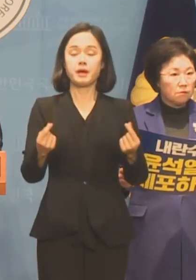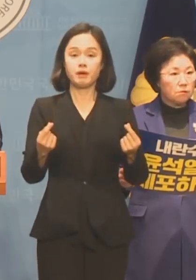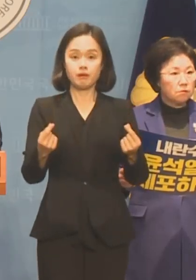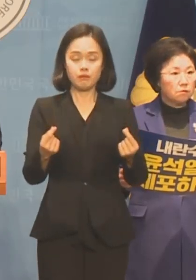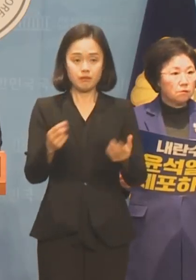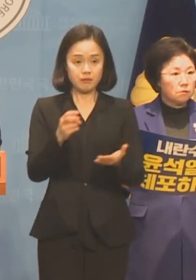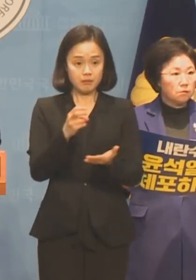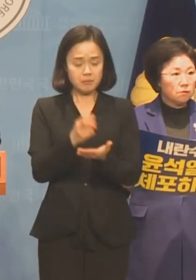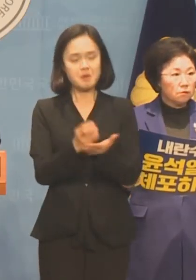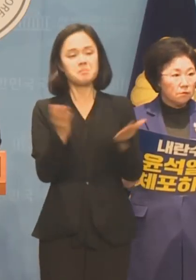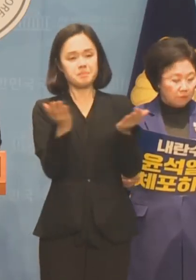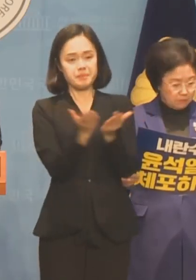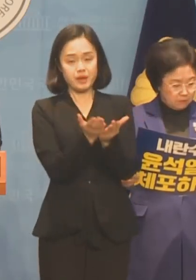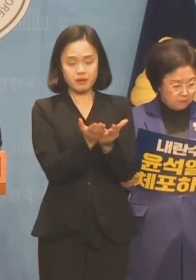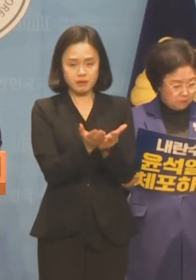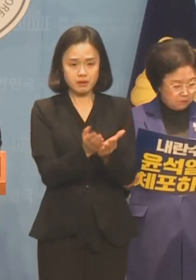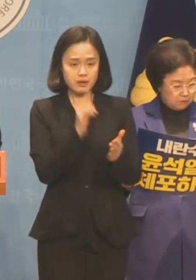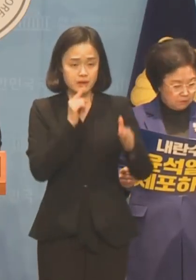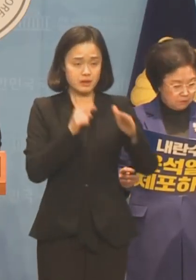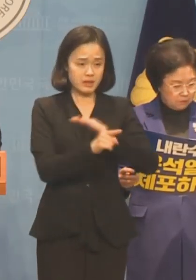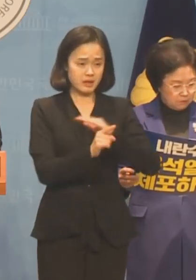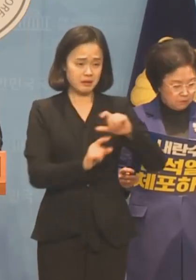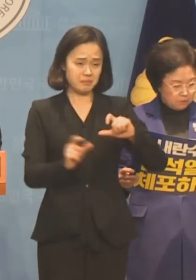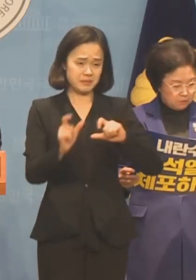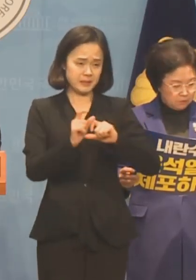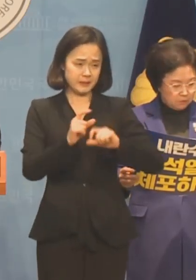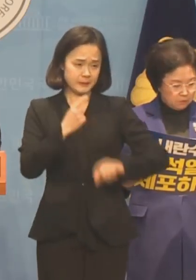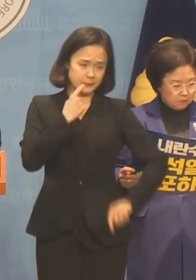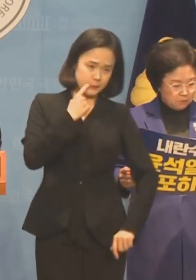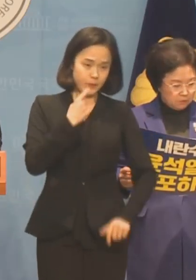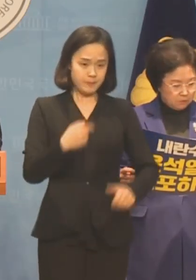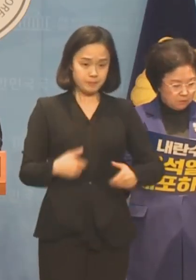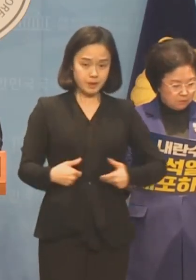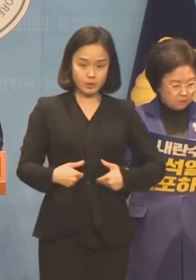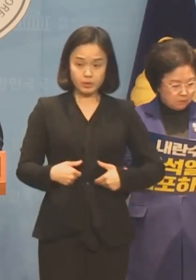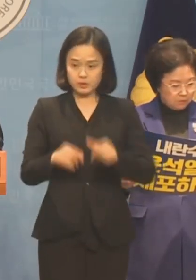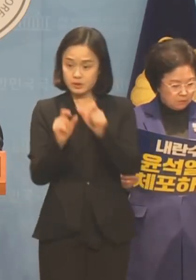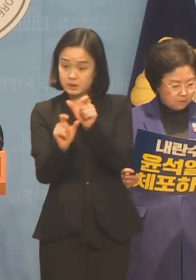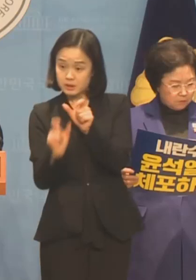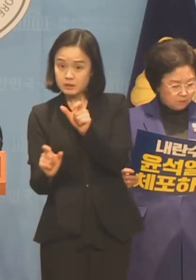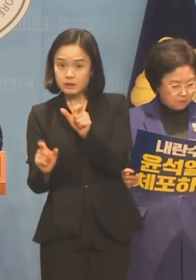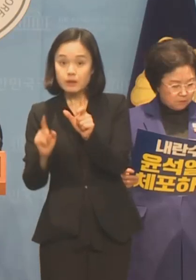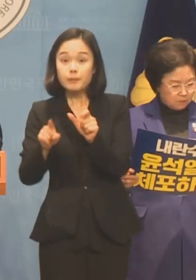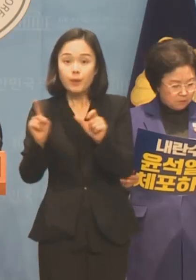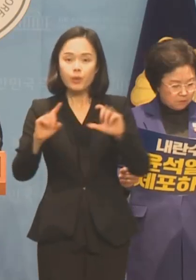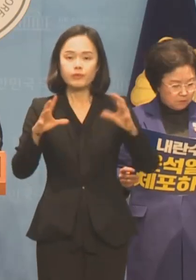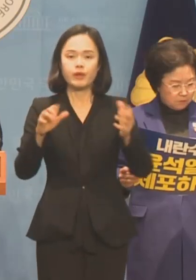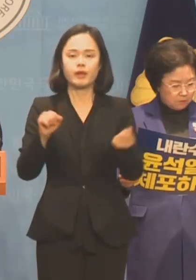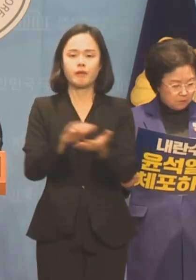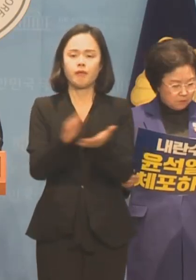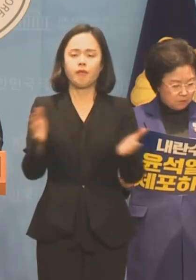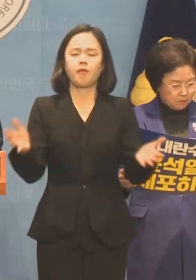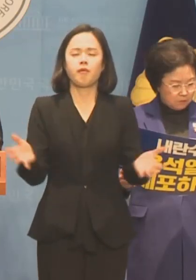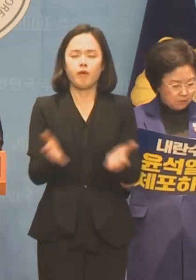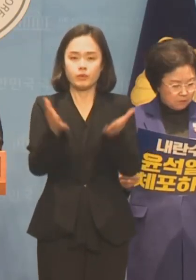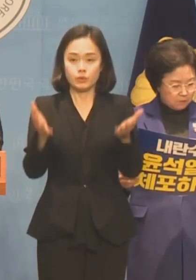했어야 된다, 이런 류의 내란 선동 관련된 제보가 26.12%에